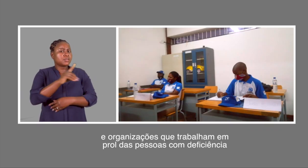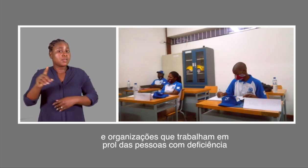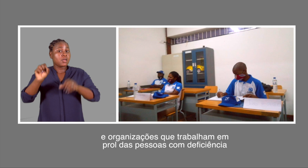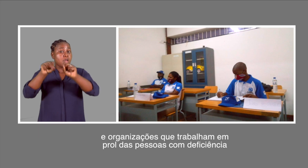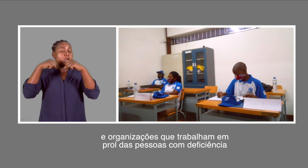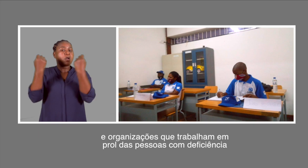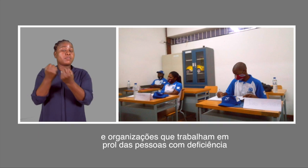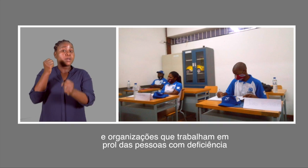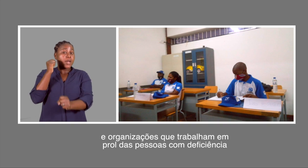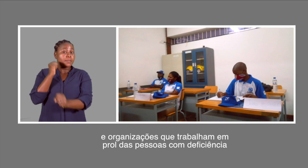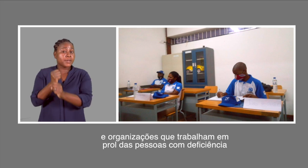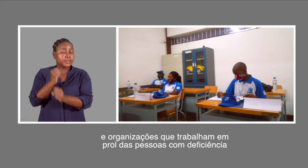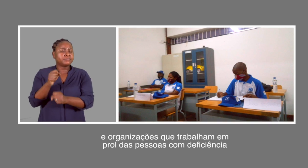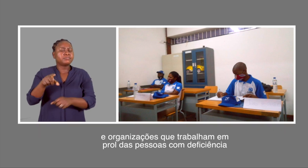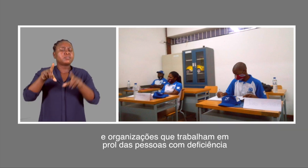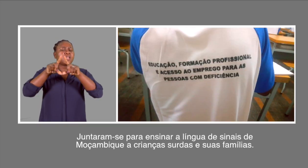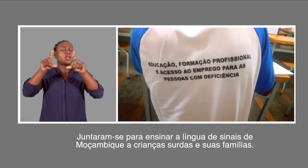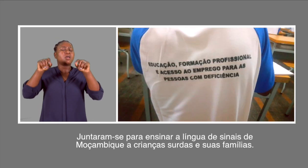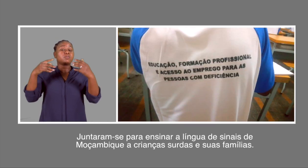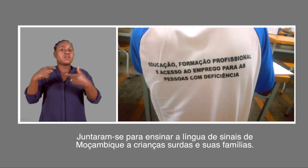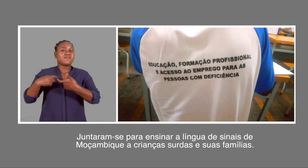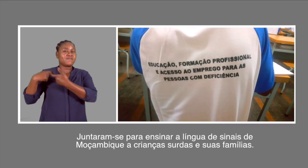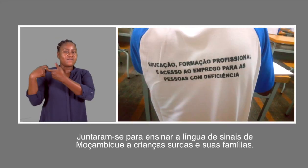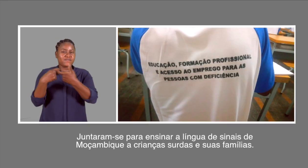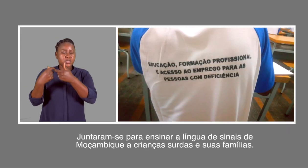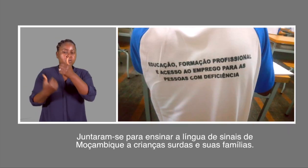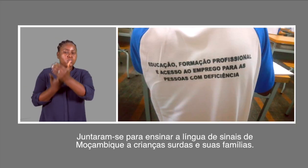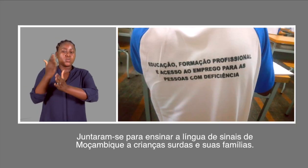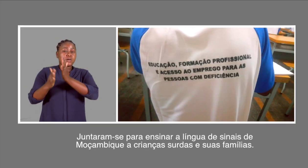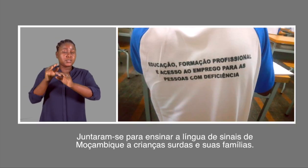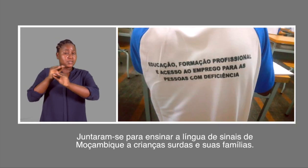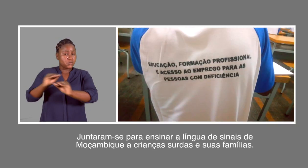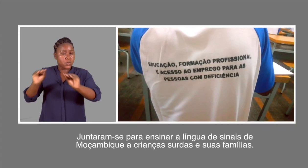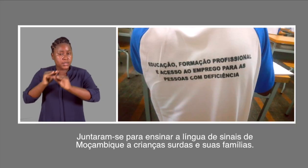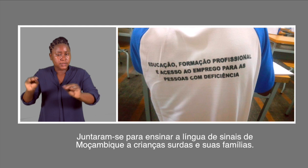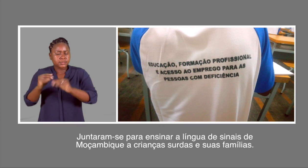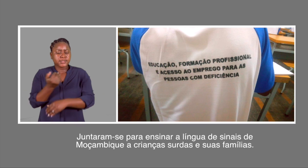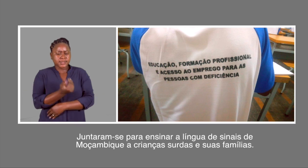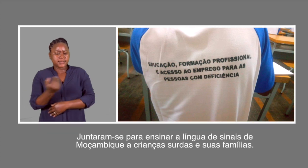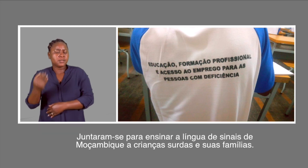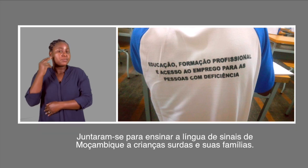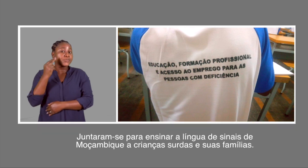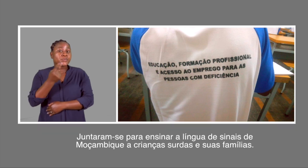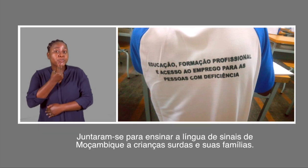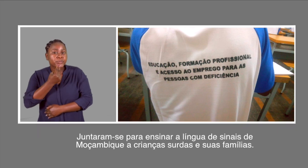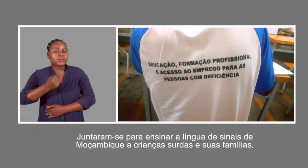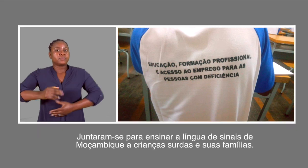trabalham em prol das pessoas com deficiência juntam-se para ensinar língua de sinais de Moçambique a crianças surdas e suas famílias.